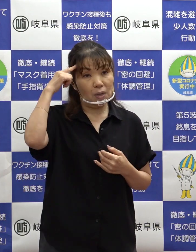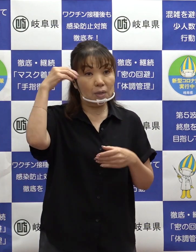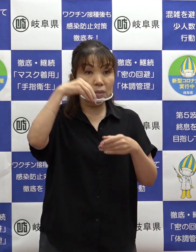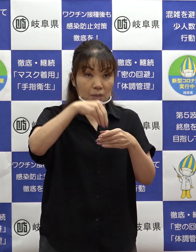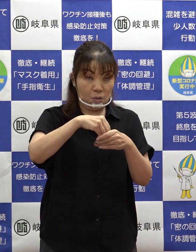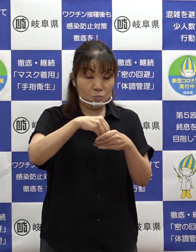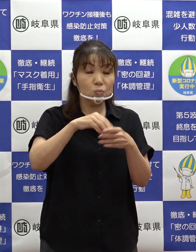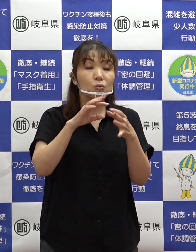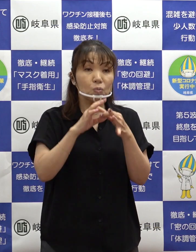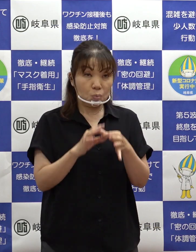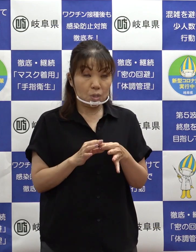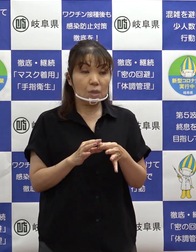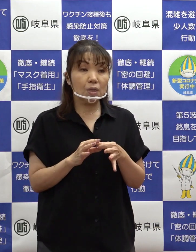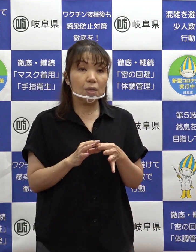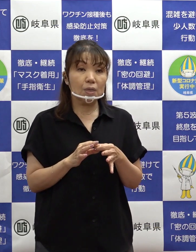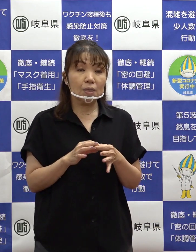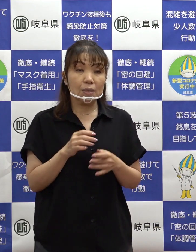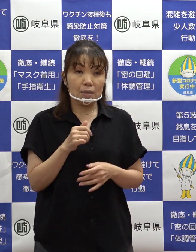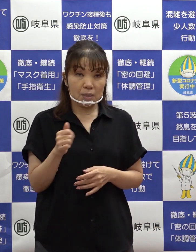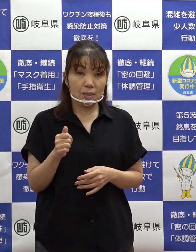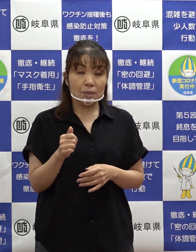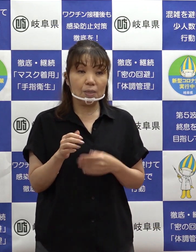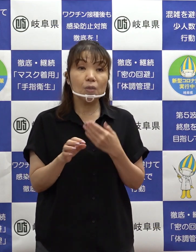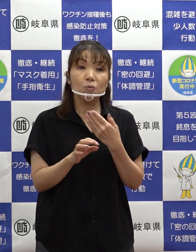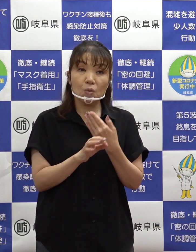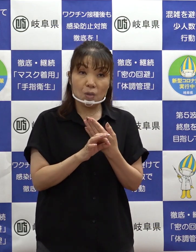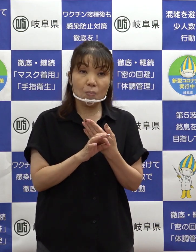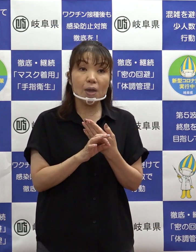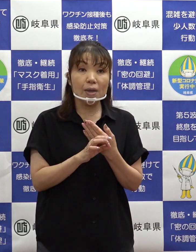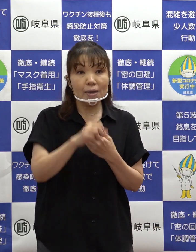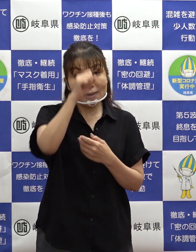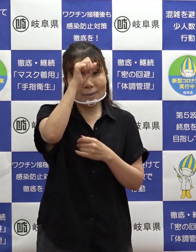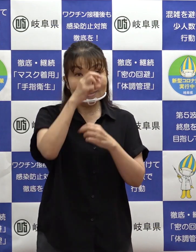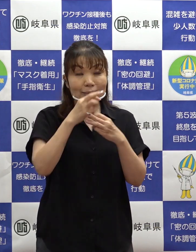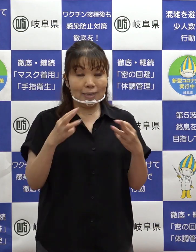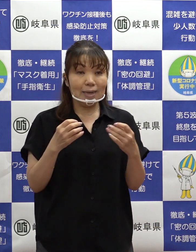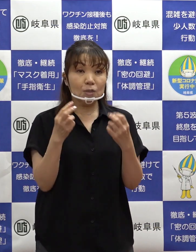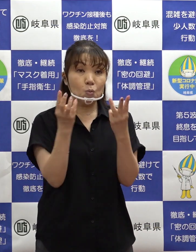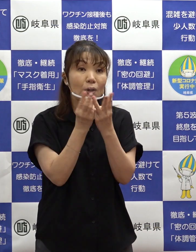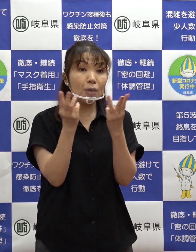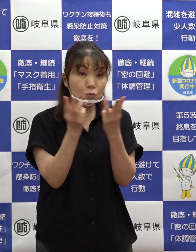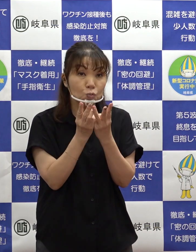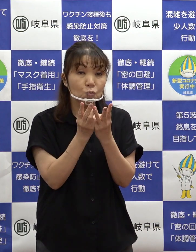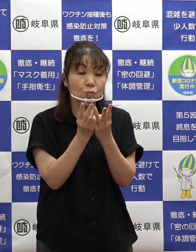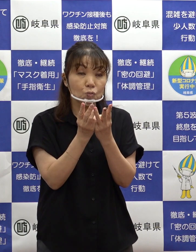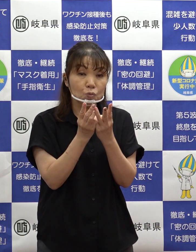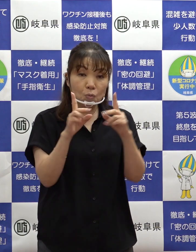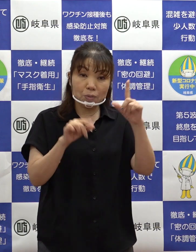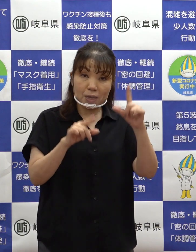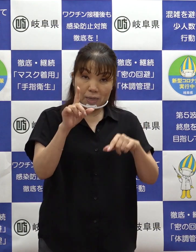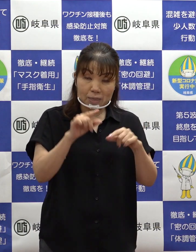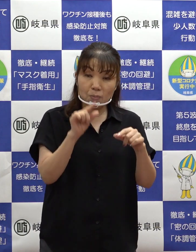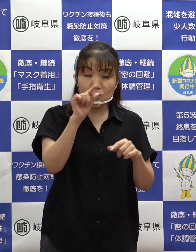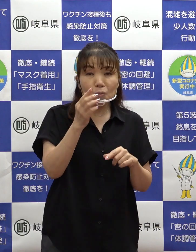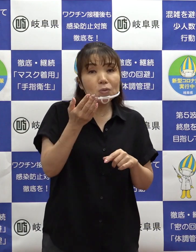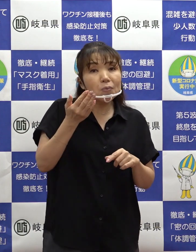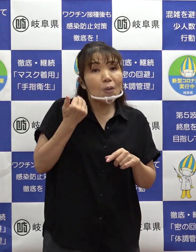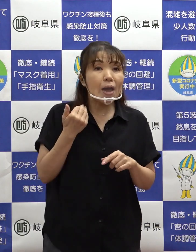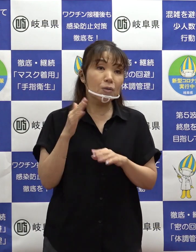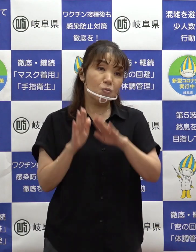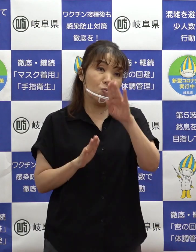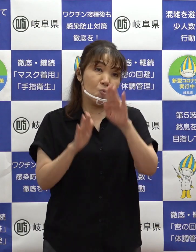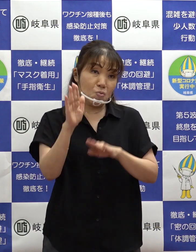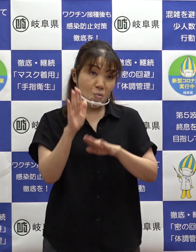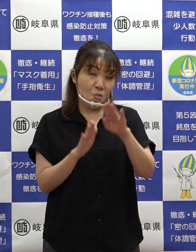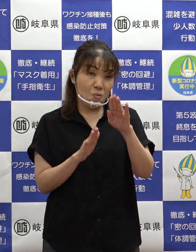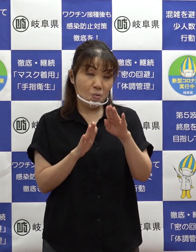ただ、まあ例えば新規感染者のデータもですね、少し前の感染状況を反映